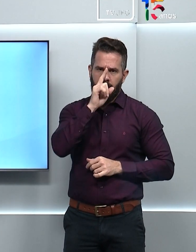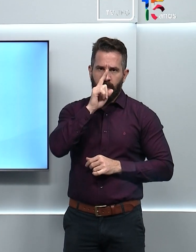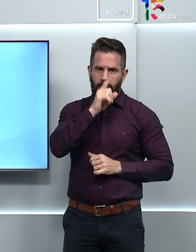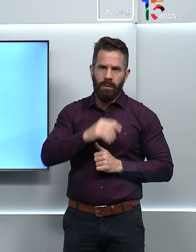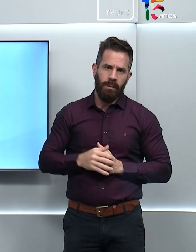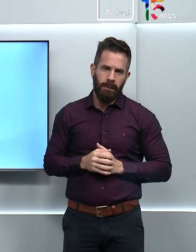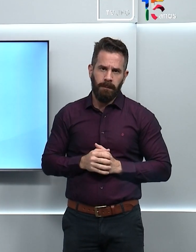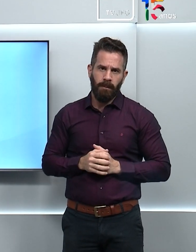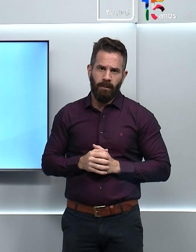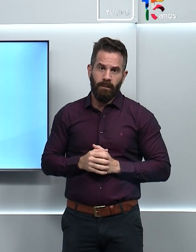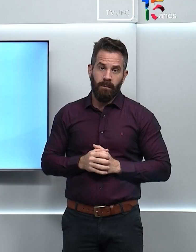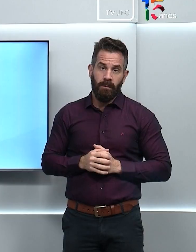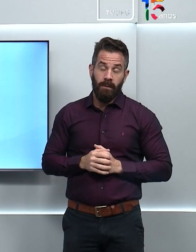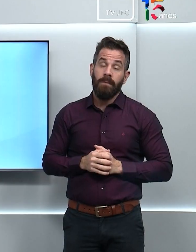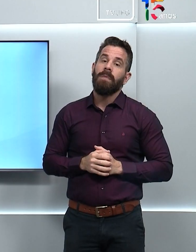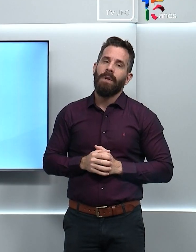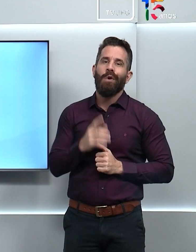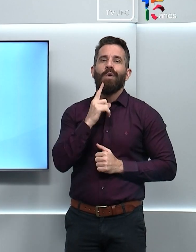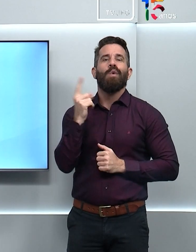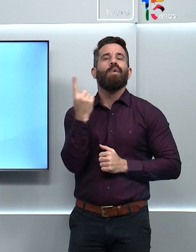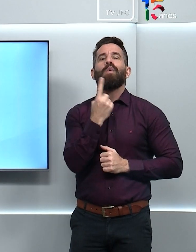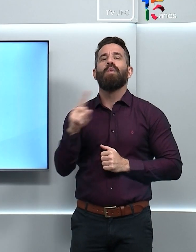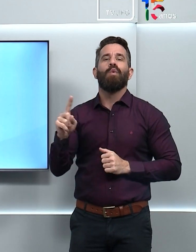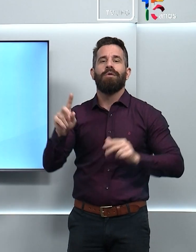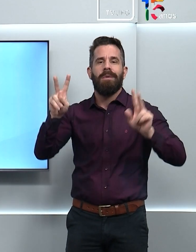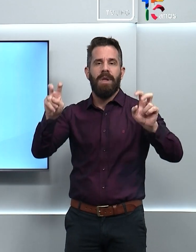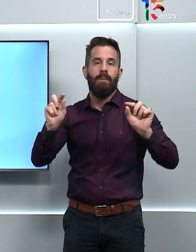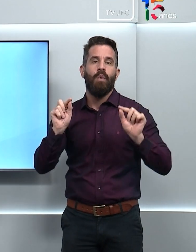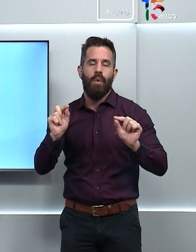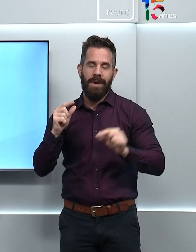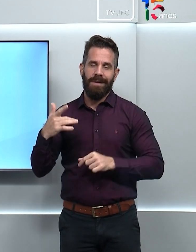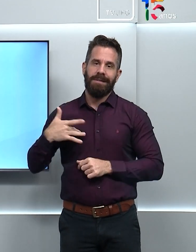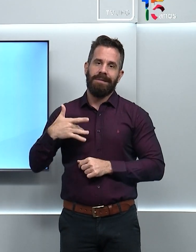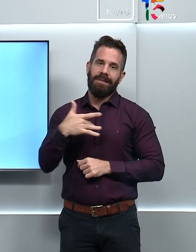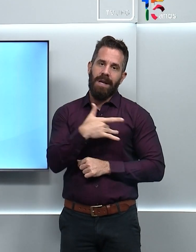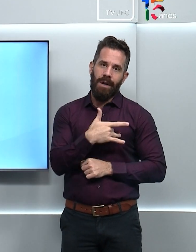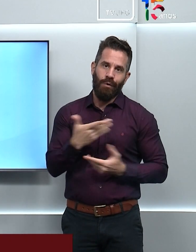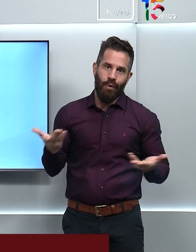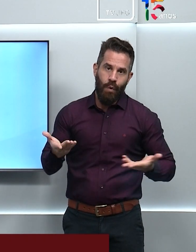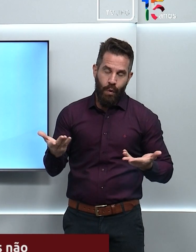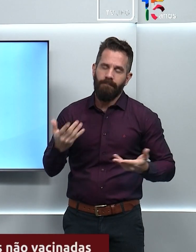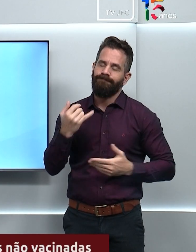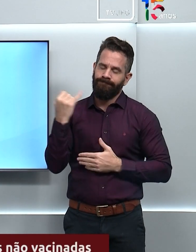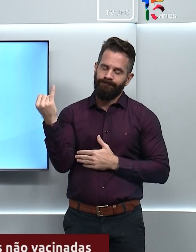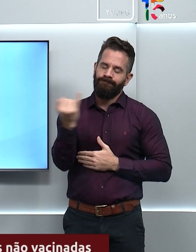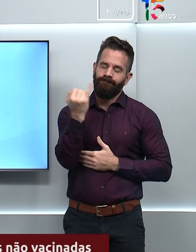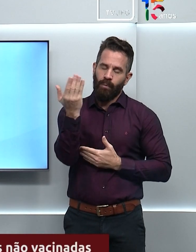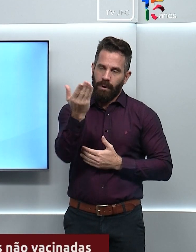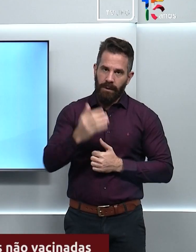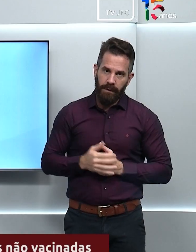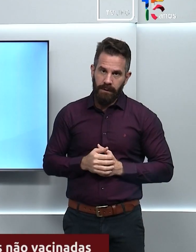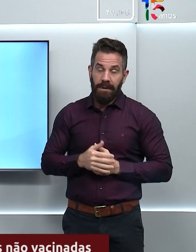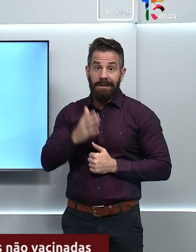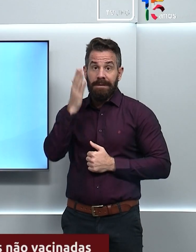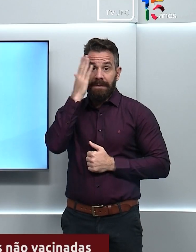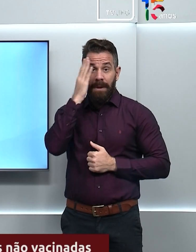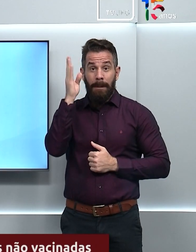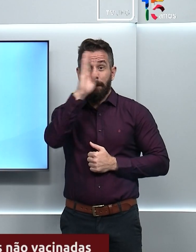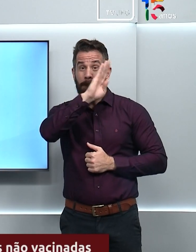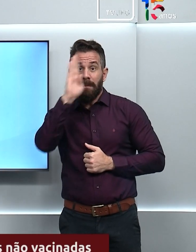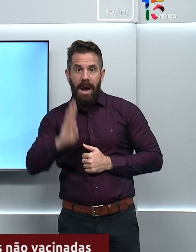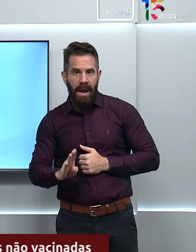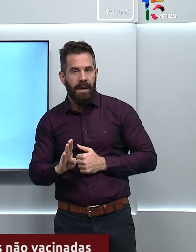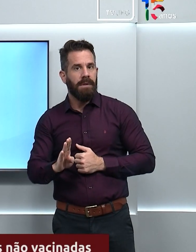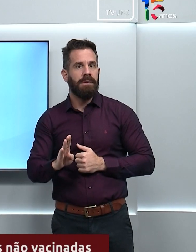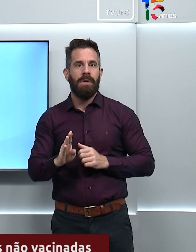E para encerrar o nosso programa de hoje, a gente volta a falar de saúde, nosso tema tão importante aqui do Conexões. O Brasil saiu do ranking de